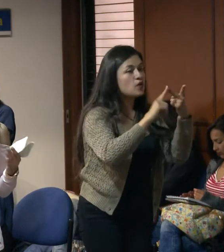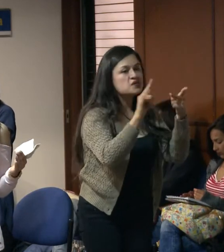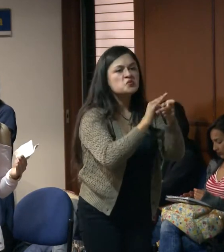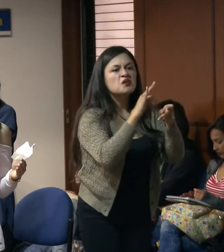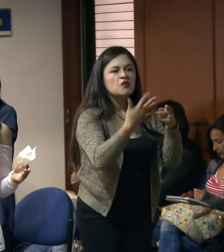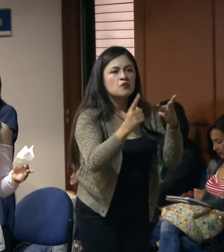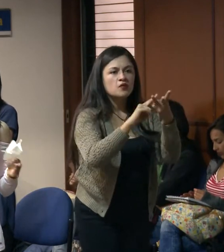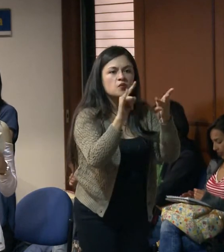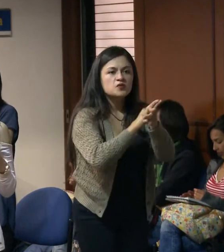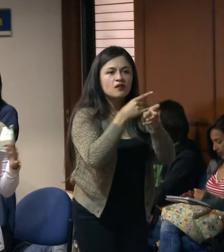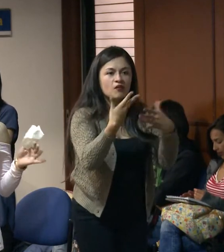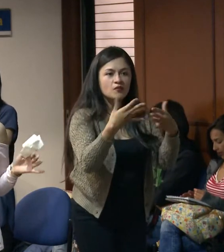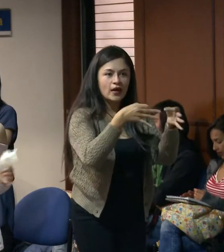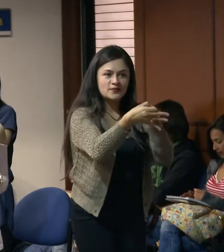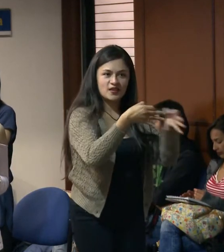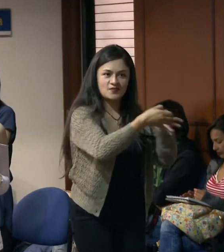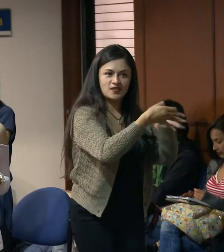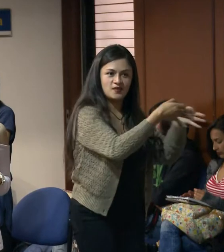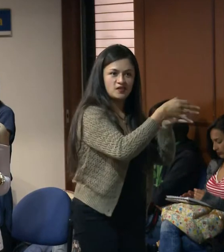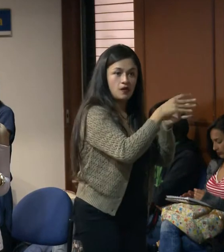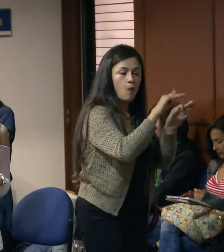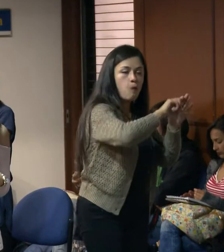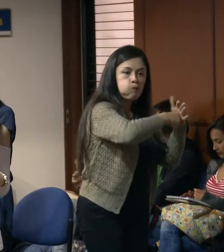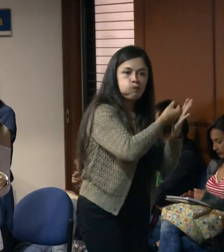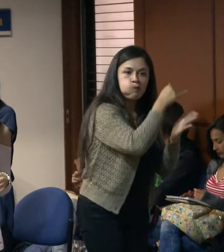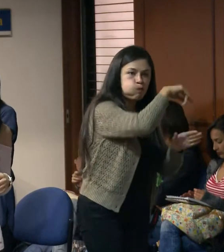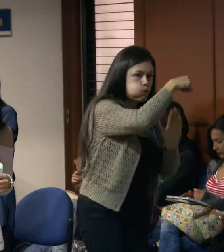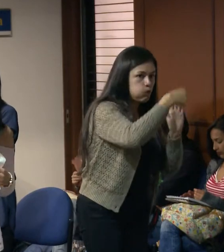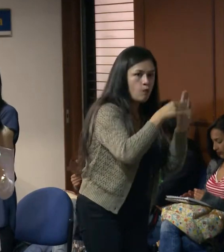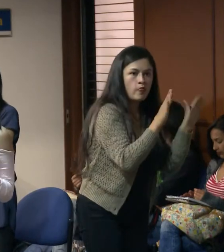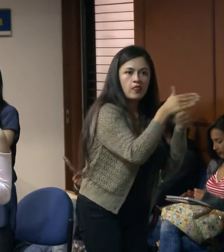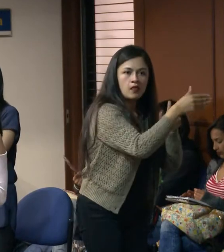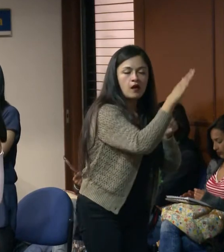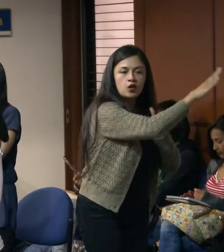proceso de cómo manejar todo lo que hemos desarrollado hasta el momento.